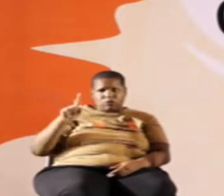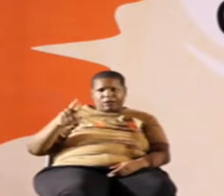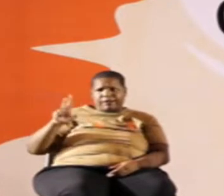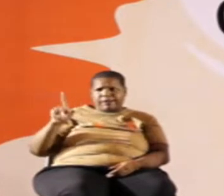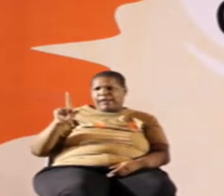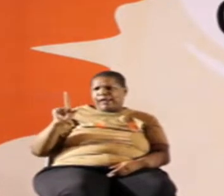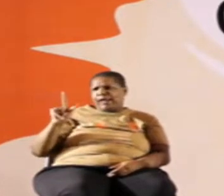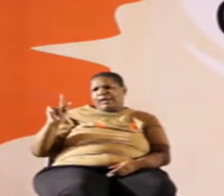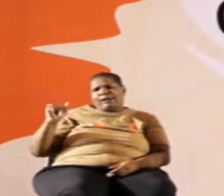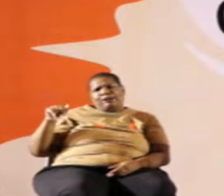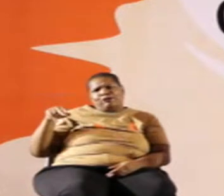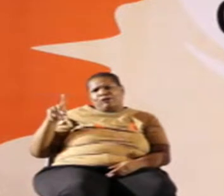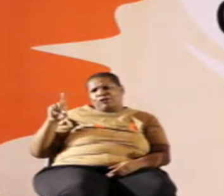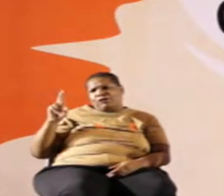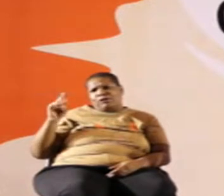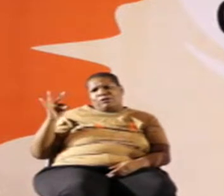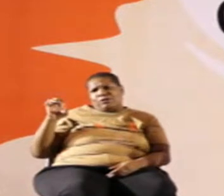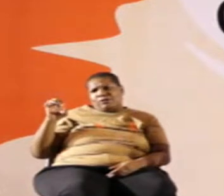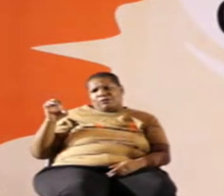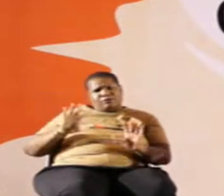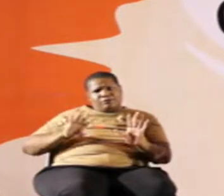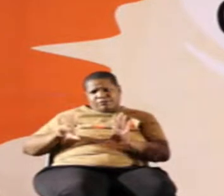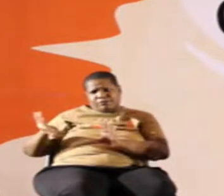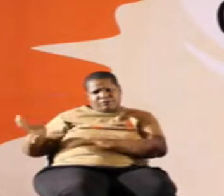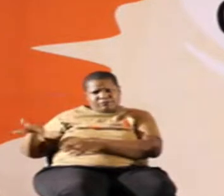Duarte. Né?